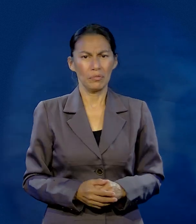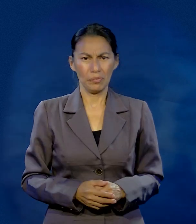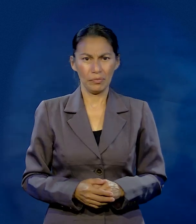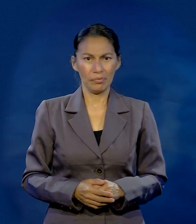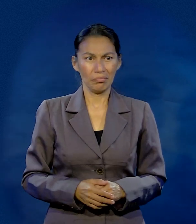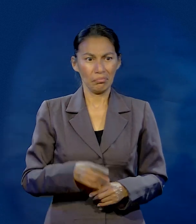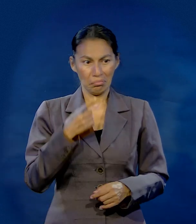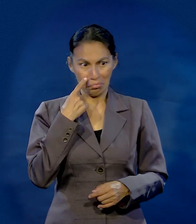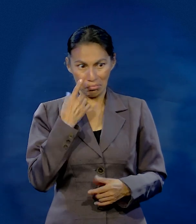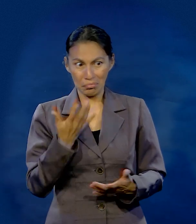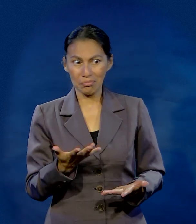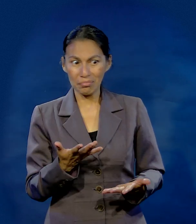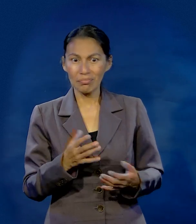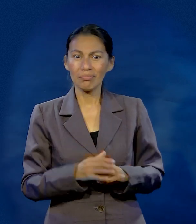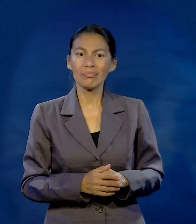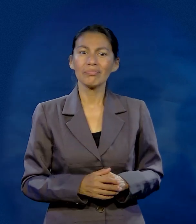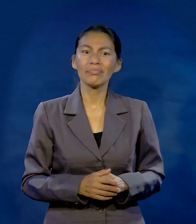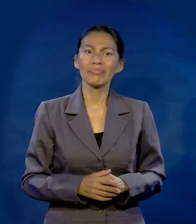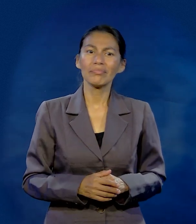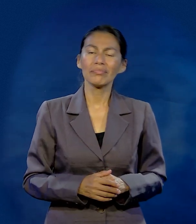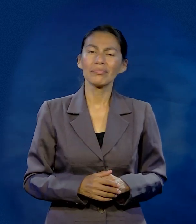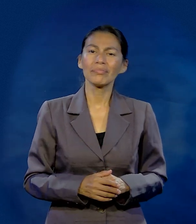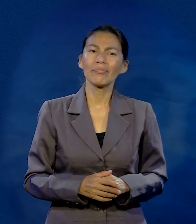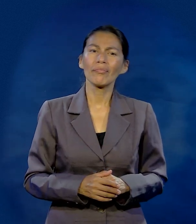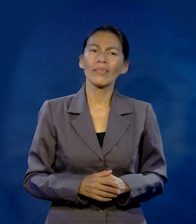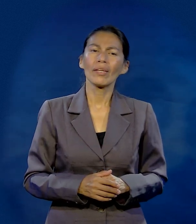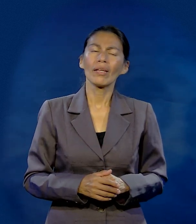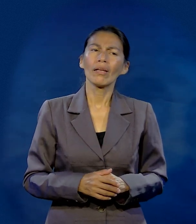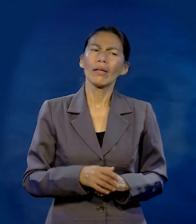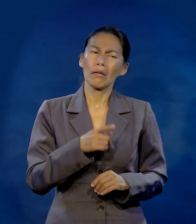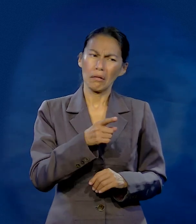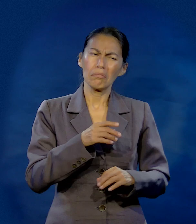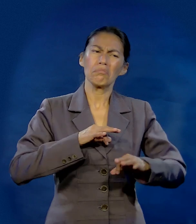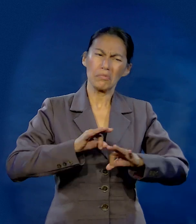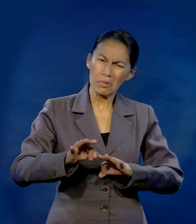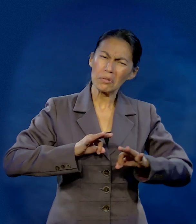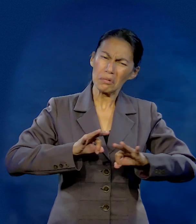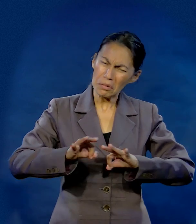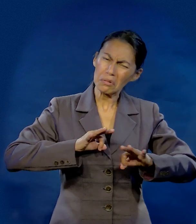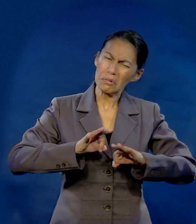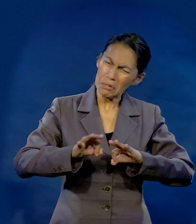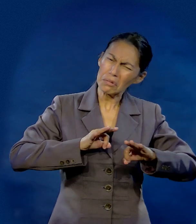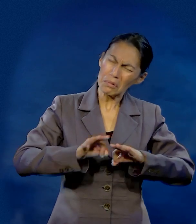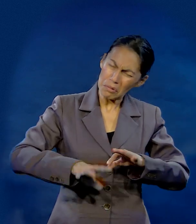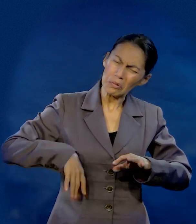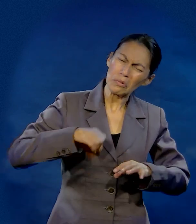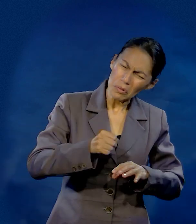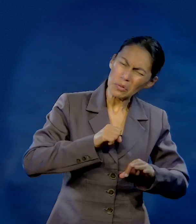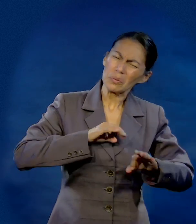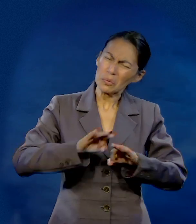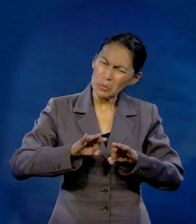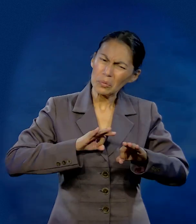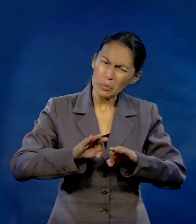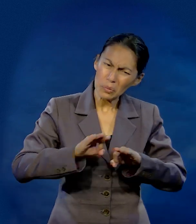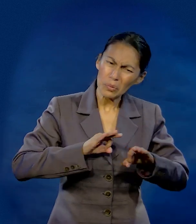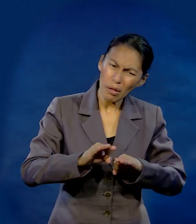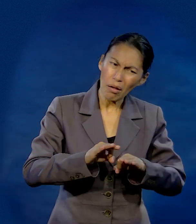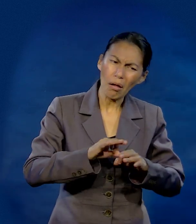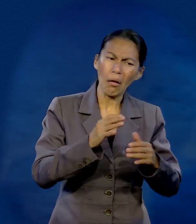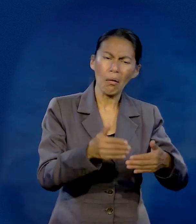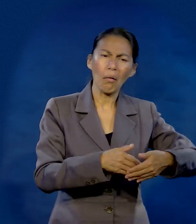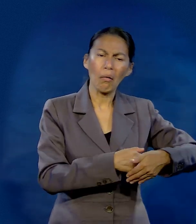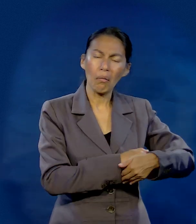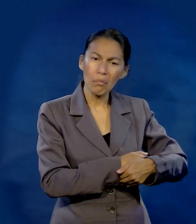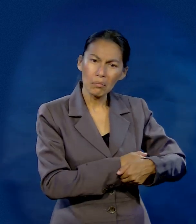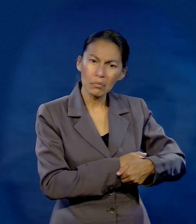o no mira olvídese que esté feo es rico próspero y visionario y trabajador y además de esto en